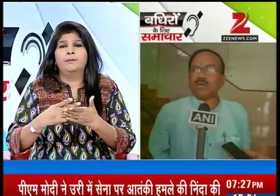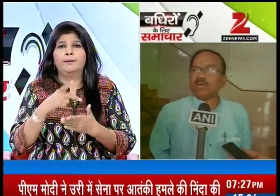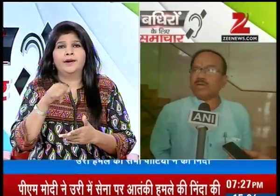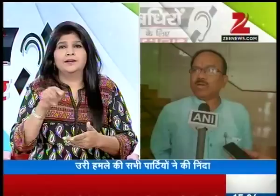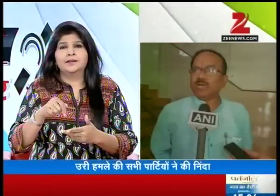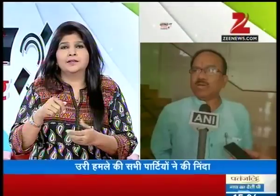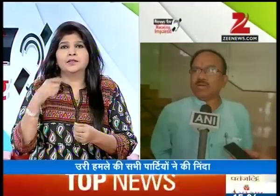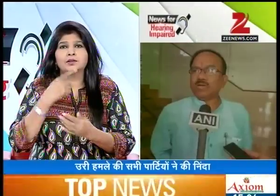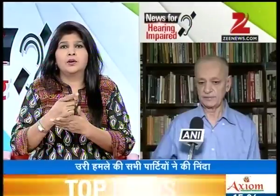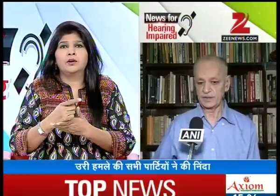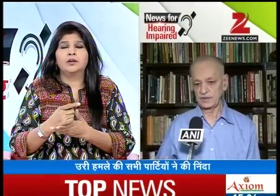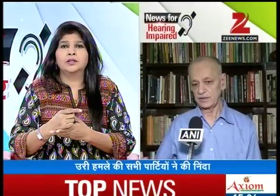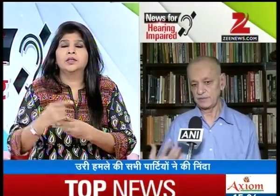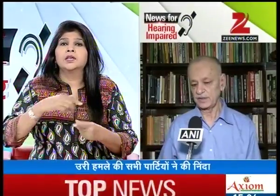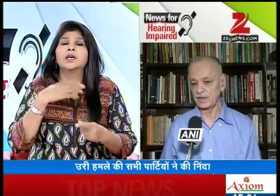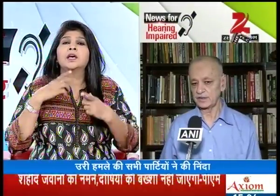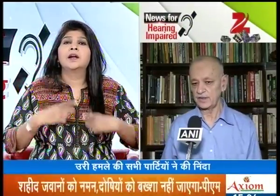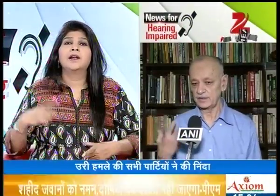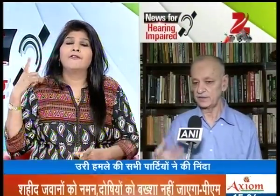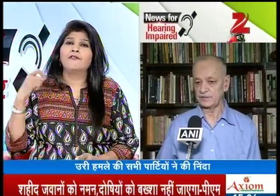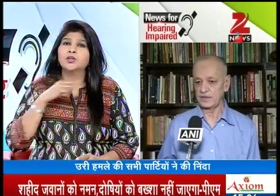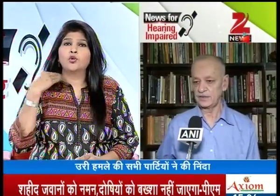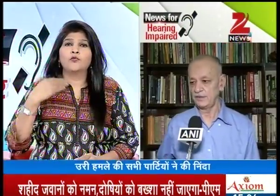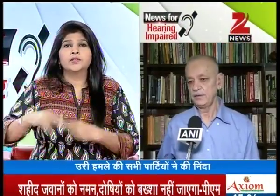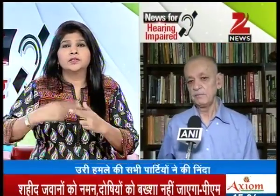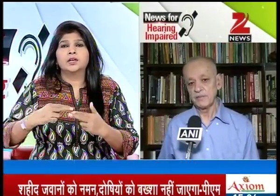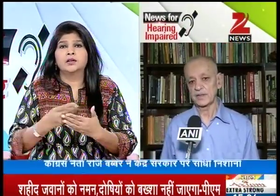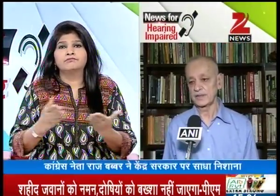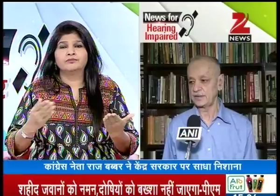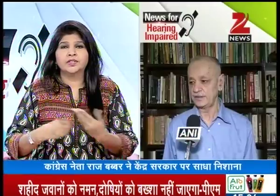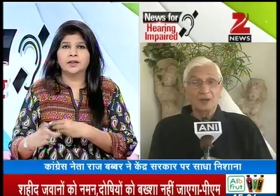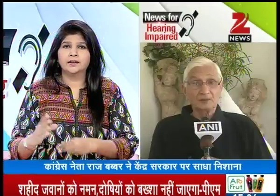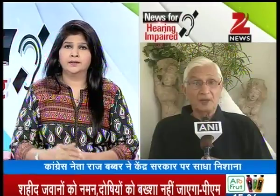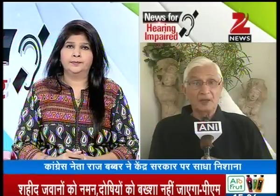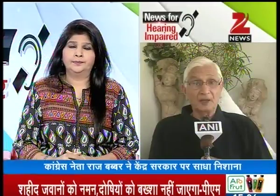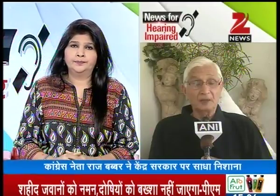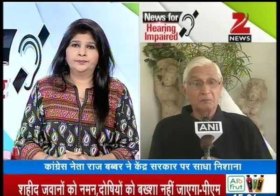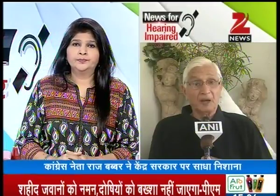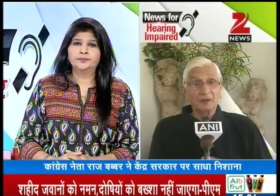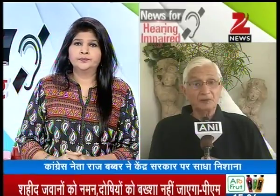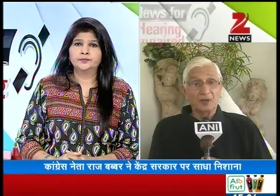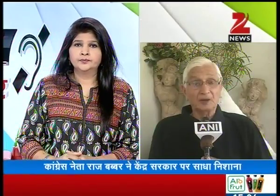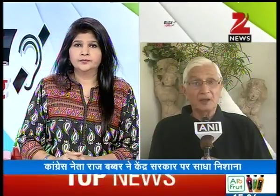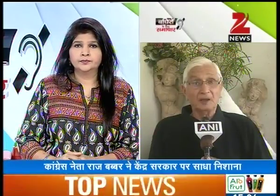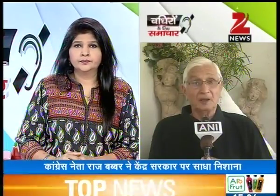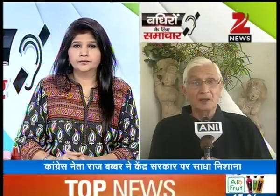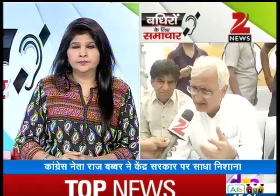सीना दिखाकर जवानों को शहीद करने की फैक्ट्री खुलवा दी है।